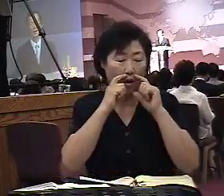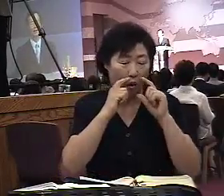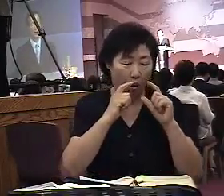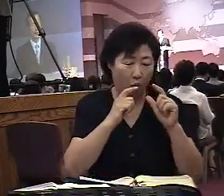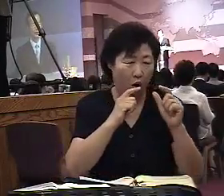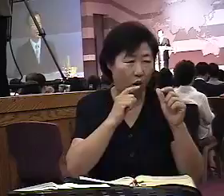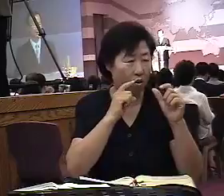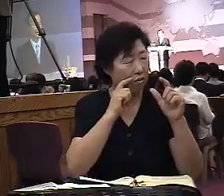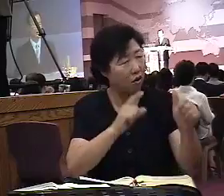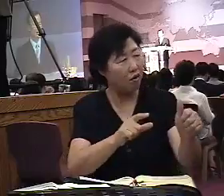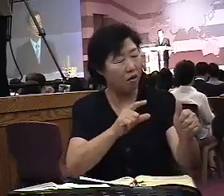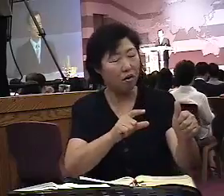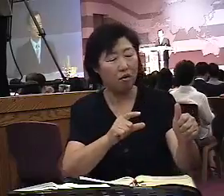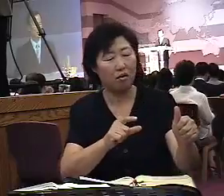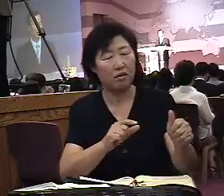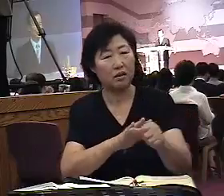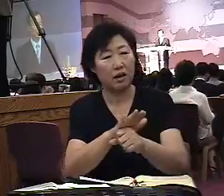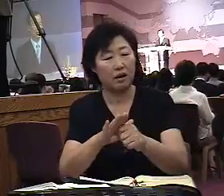또한 사랑의